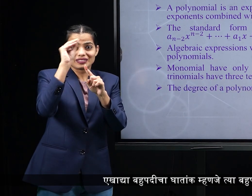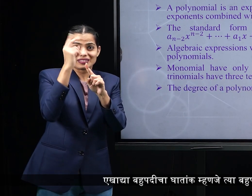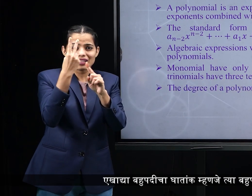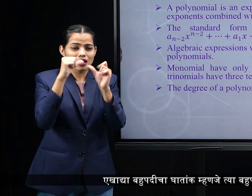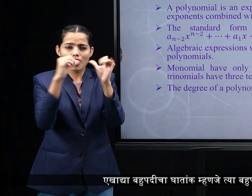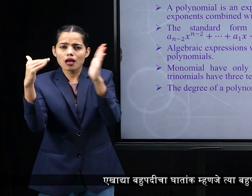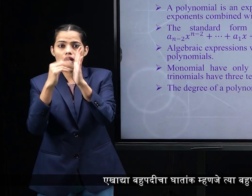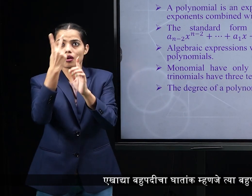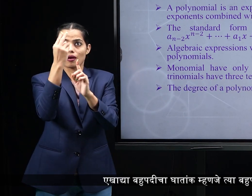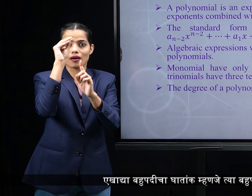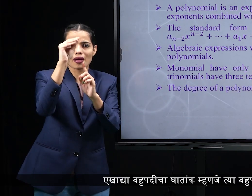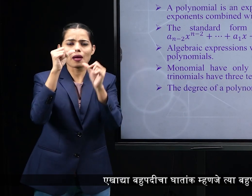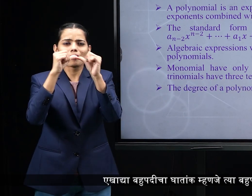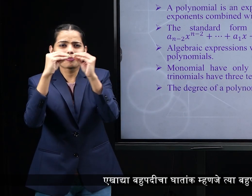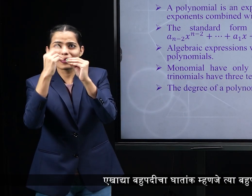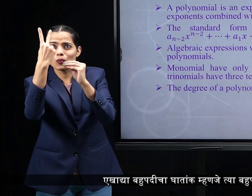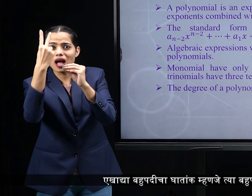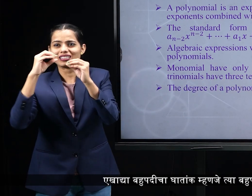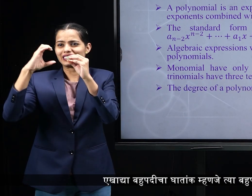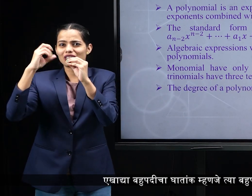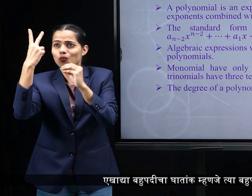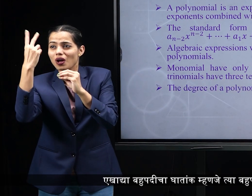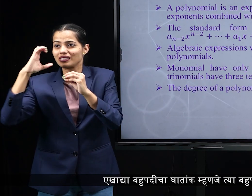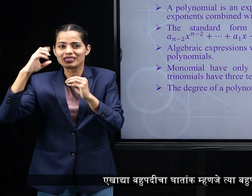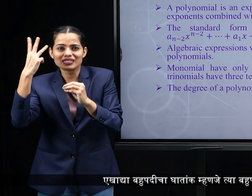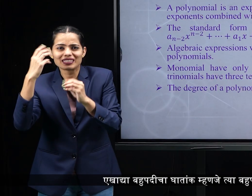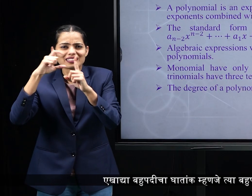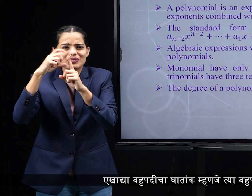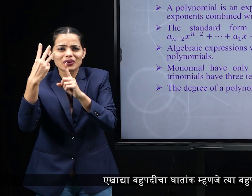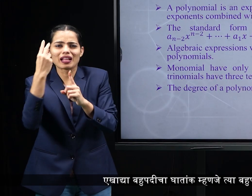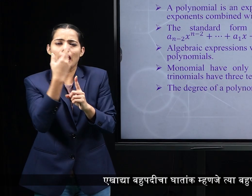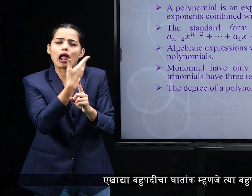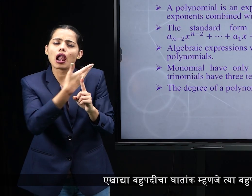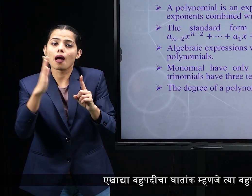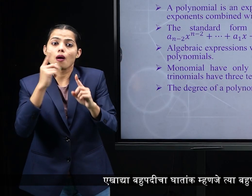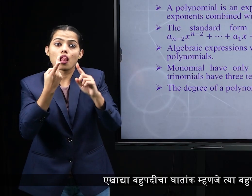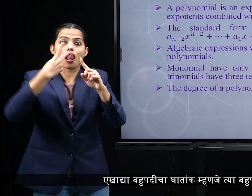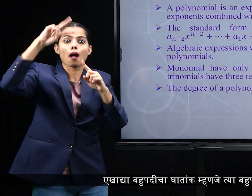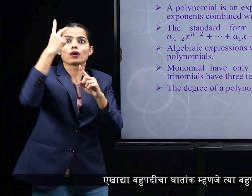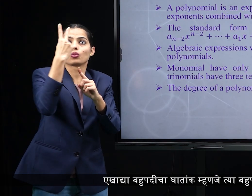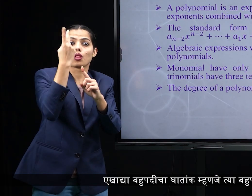एकागा बहुपदीची घातांक म्हणजे त्या बहुपदीतील चलाचा सार्वधानिक घात.